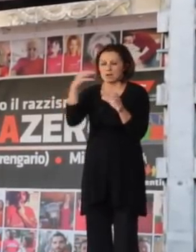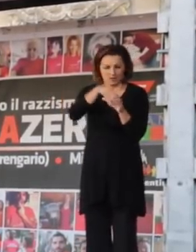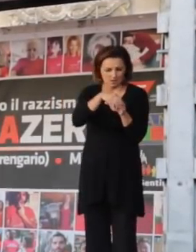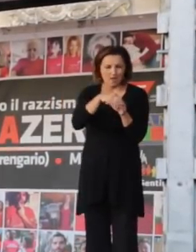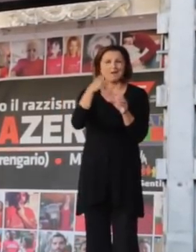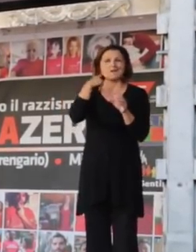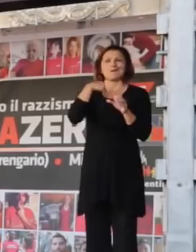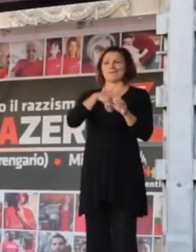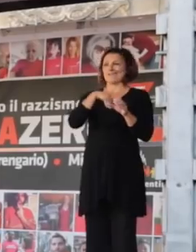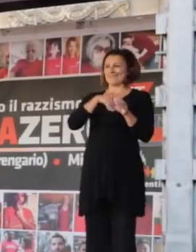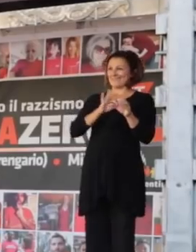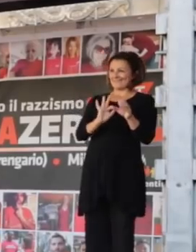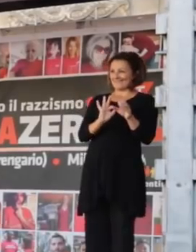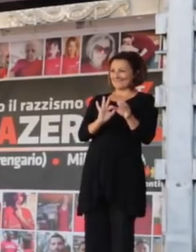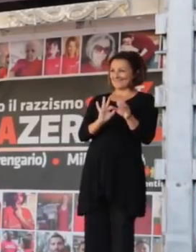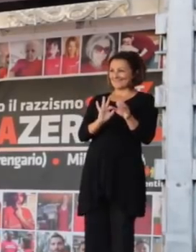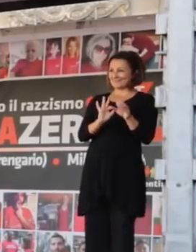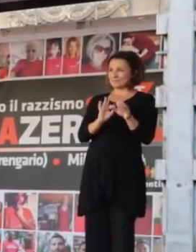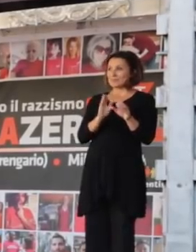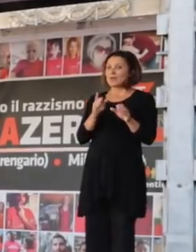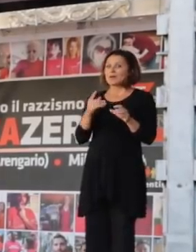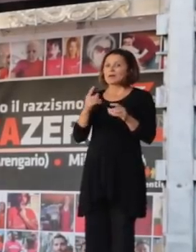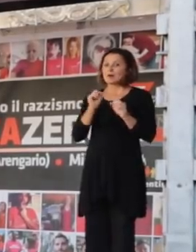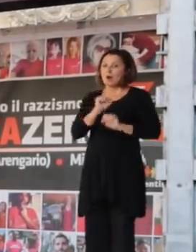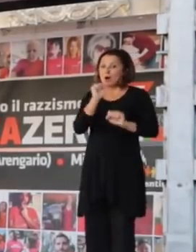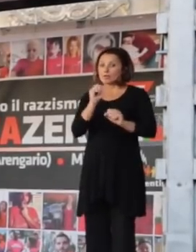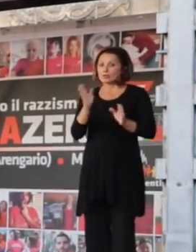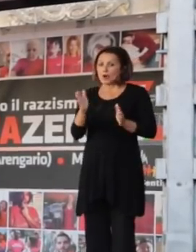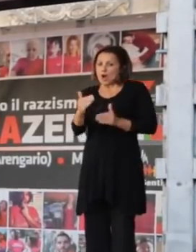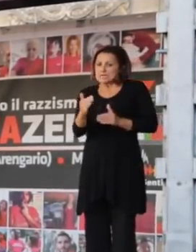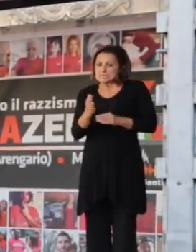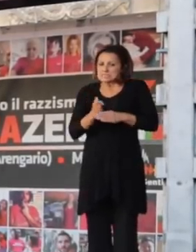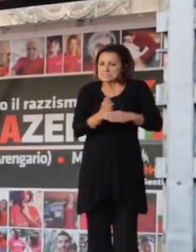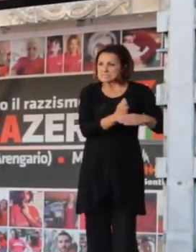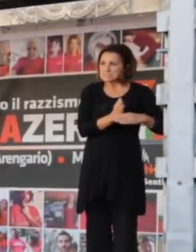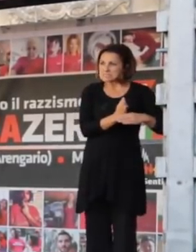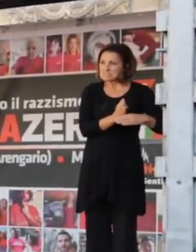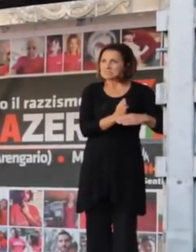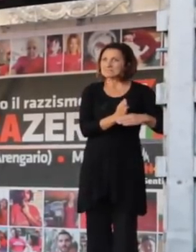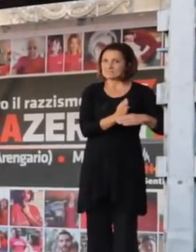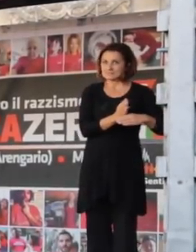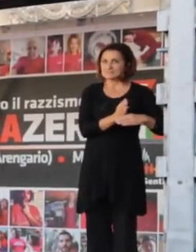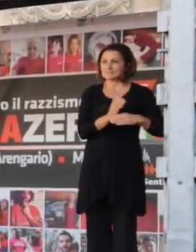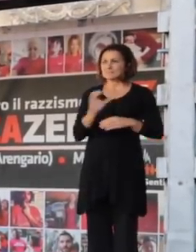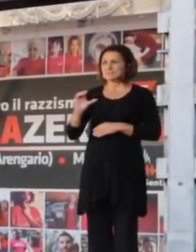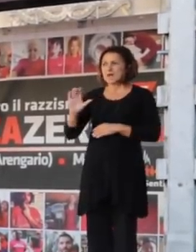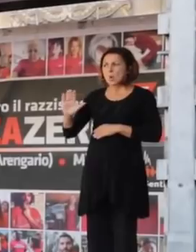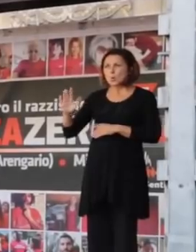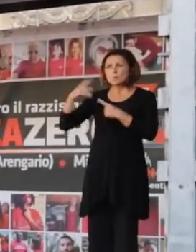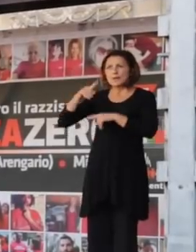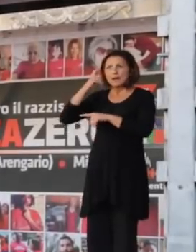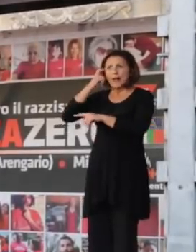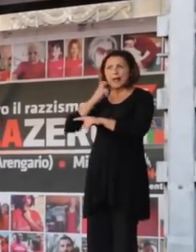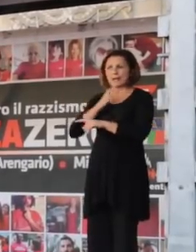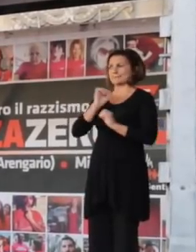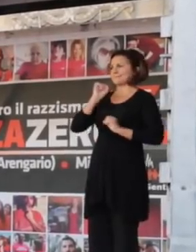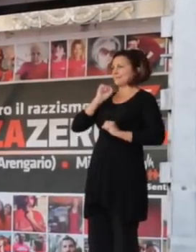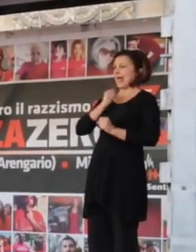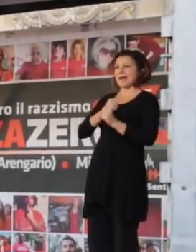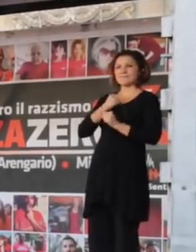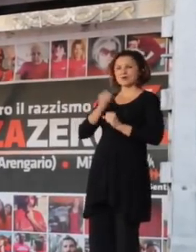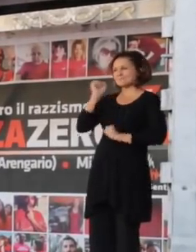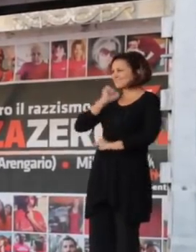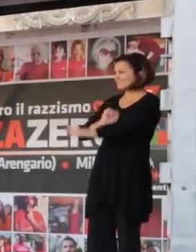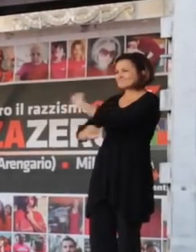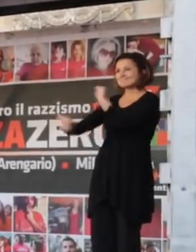ghetti, all'alimentare l'insicurezza sociale e tutto quel brodo di cultura che diventa la base di razzismo e populismo.